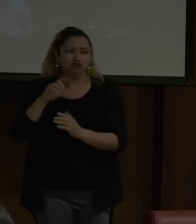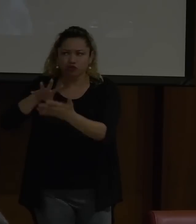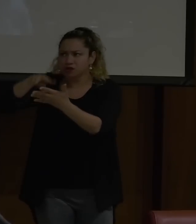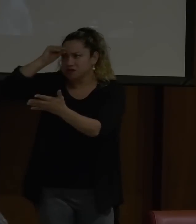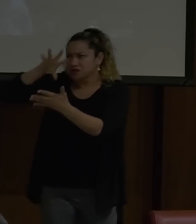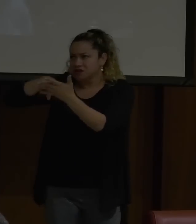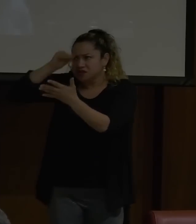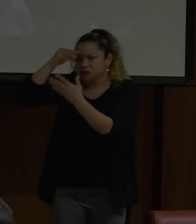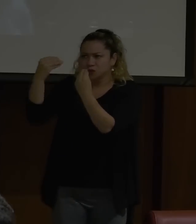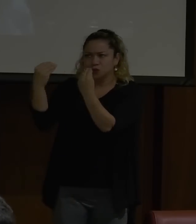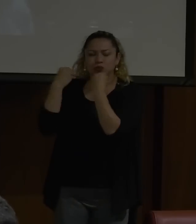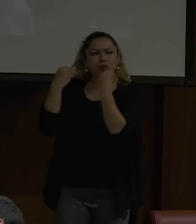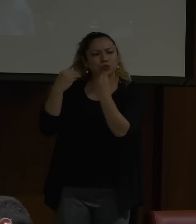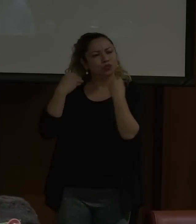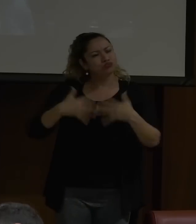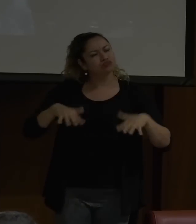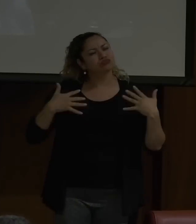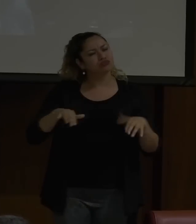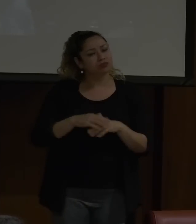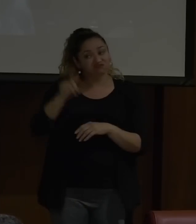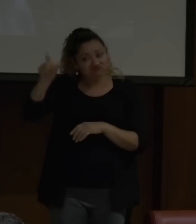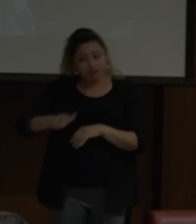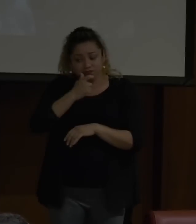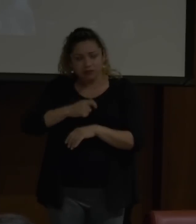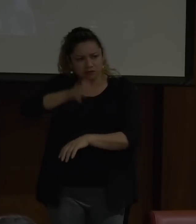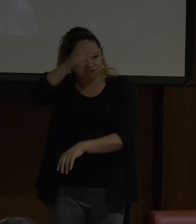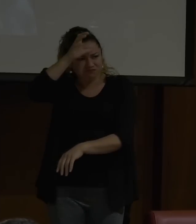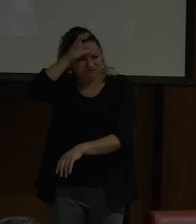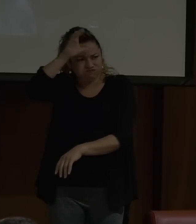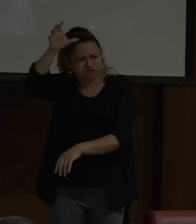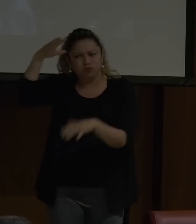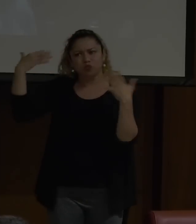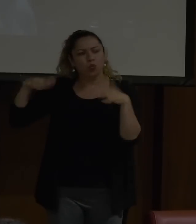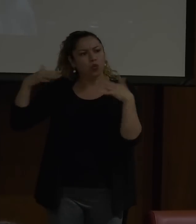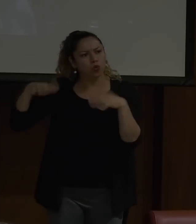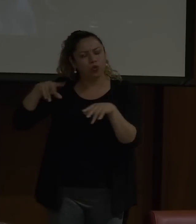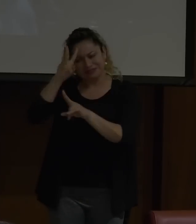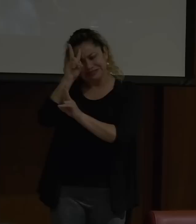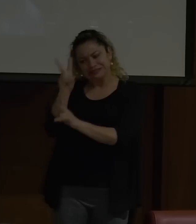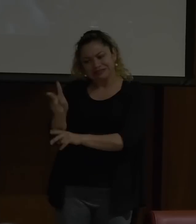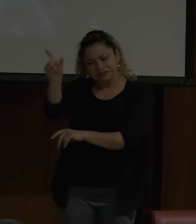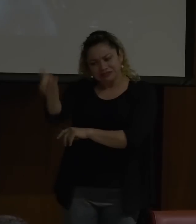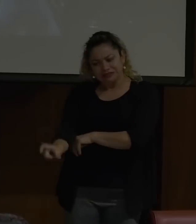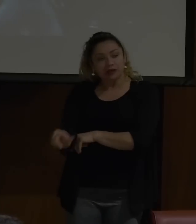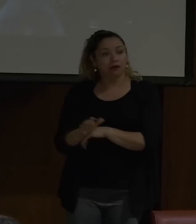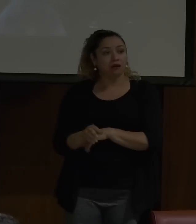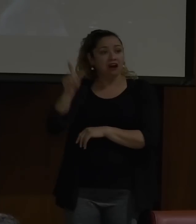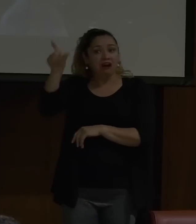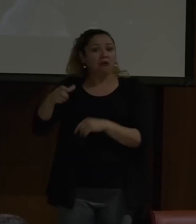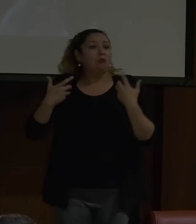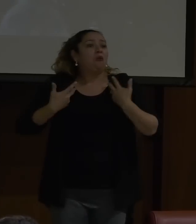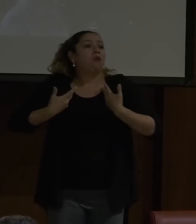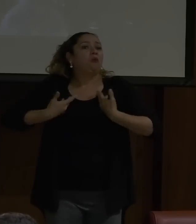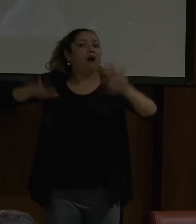adicionalmente, antes que nada, era un sabio. Yo diría que la historia de Leandro Díaz no es la historia de un compositor